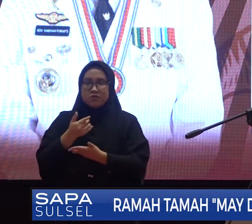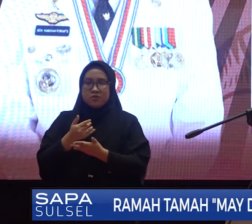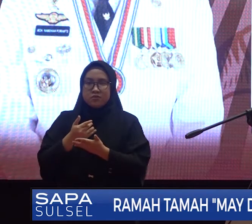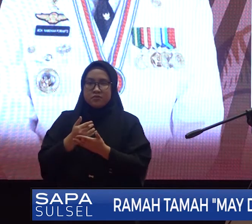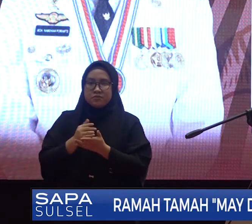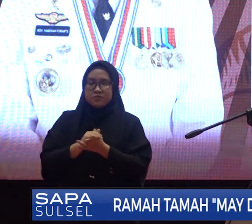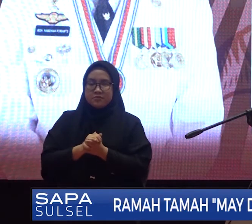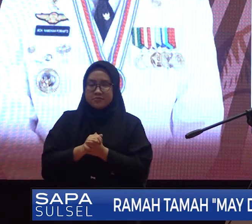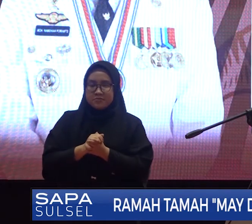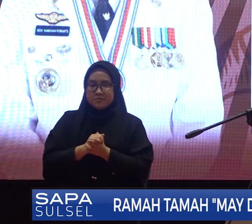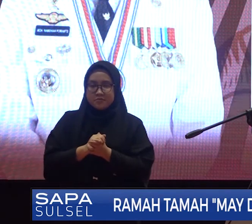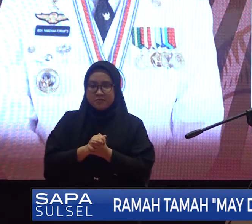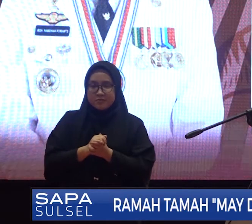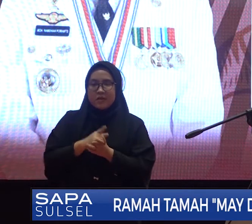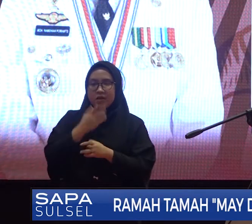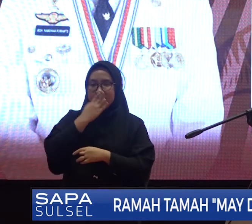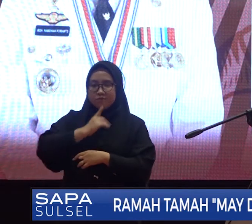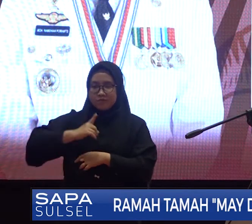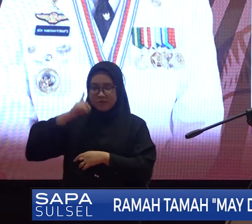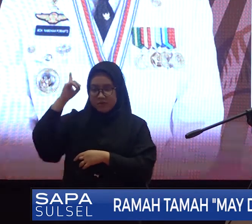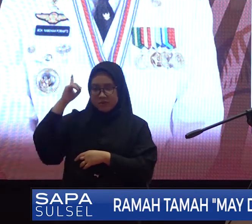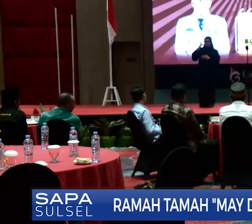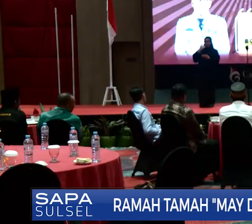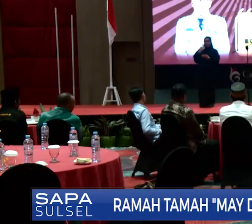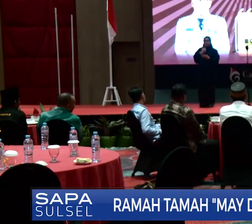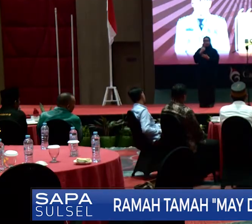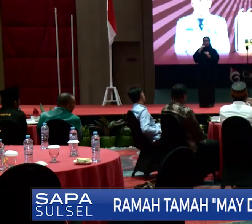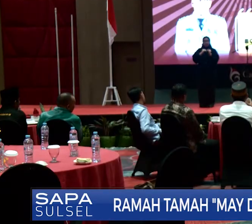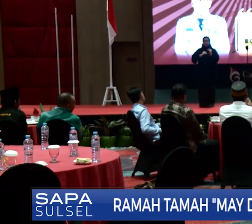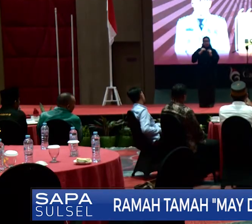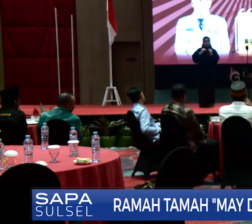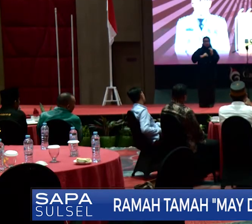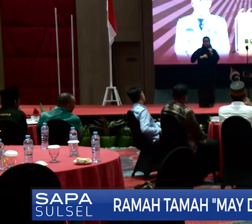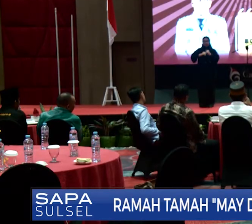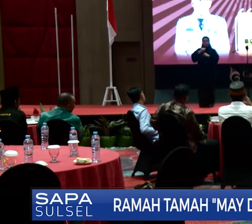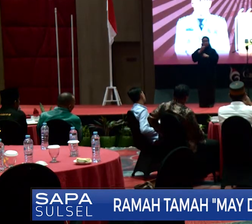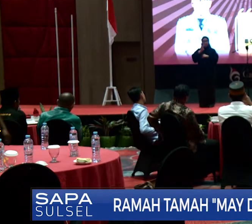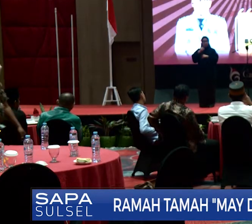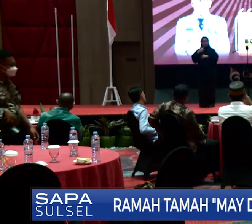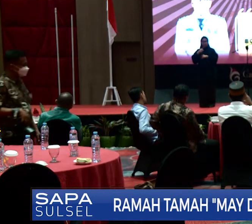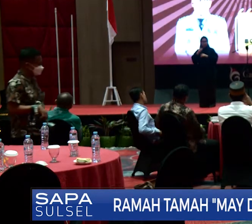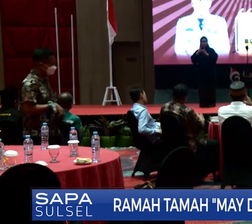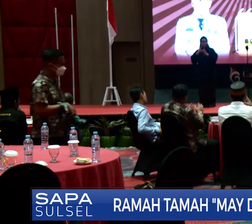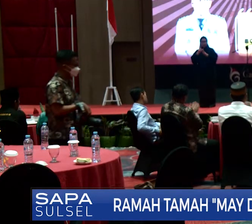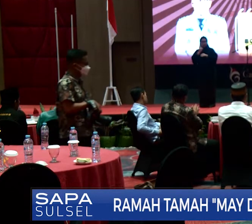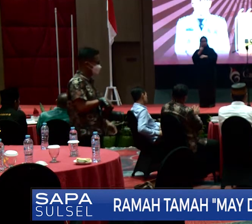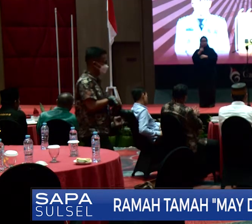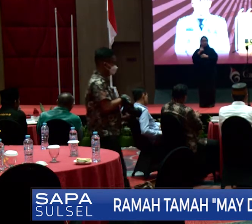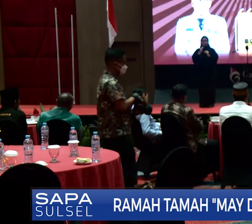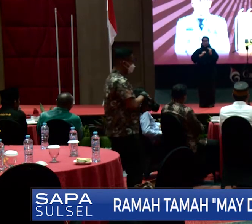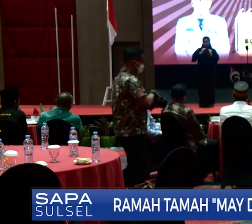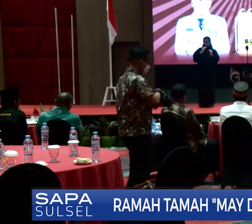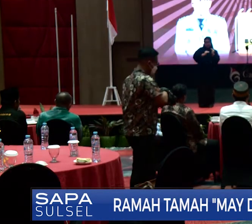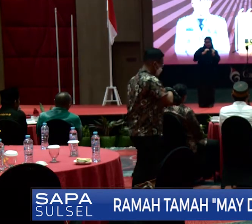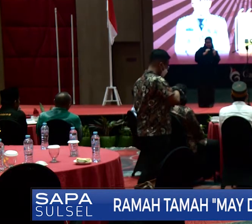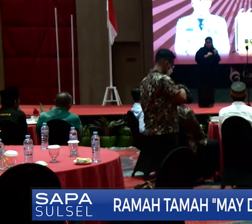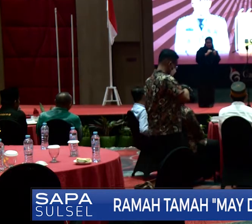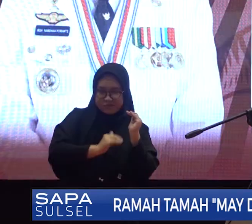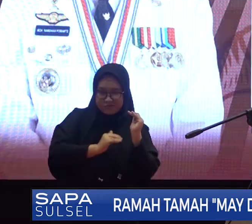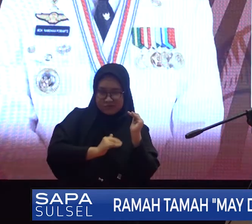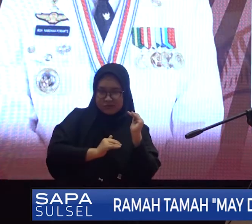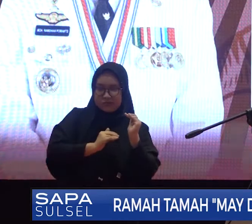kalau enam Alhamdulillah kita turun menjadi 4,8 walaupun turunnya cukup drastis dari